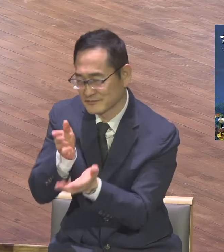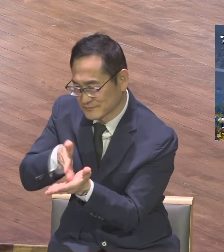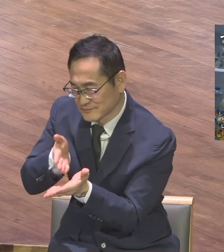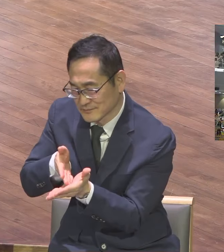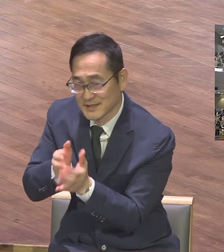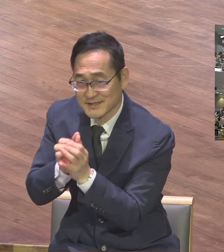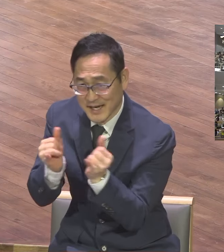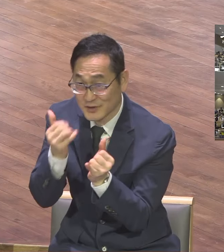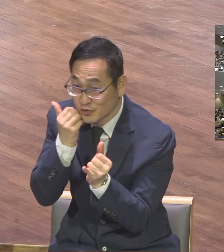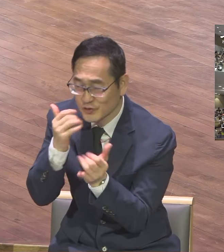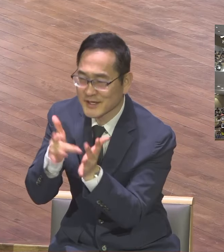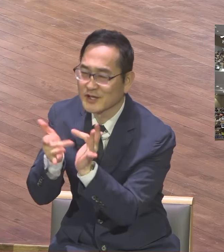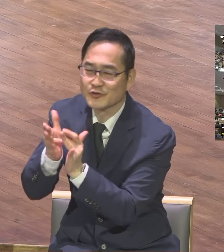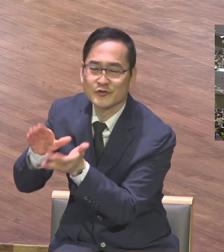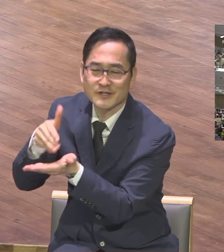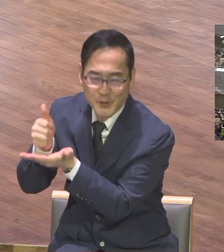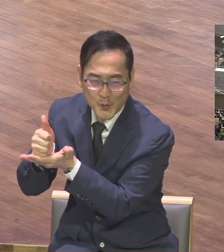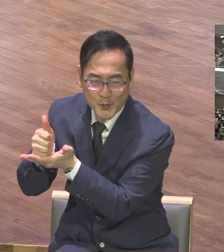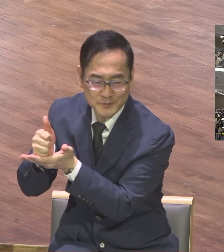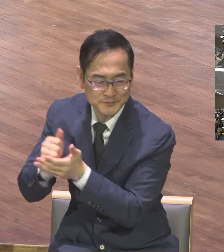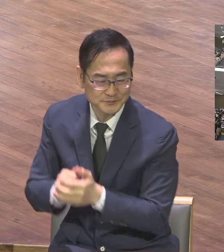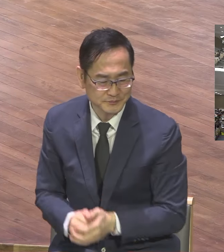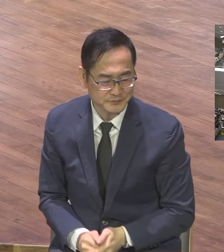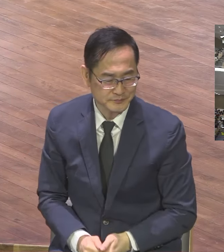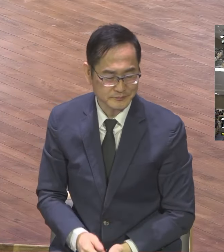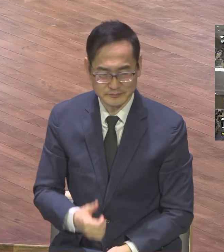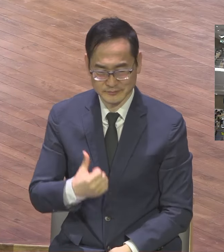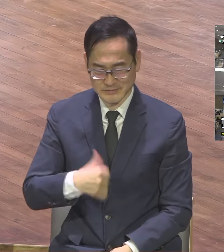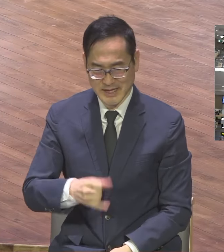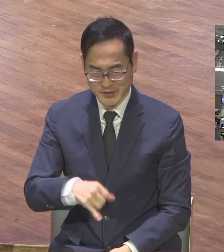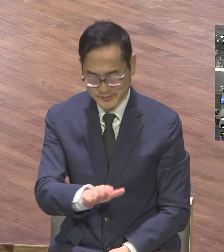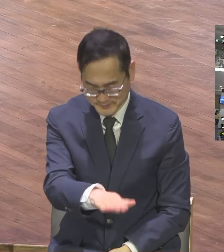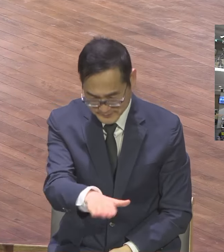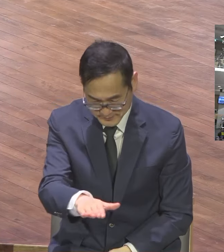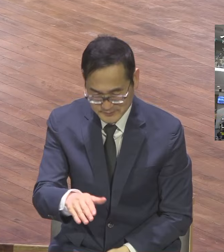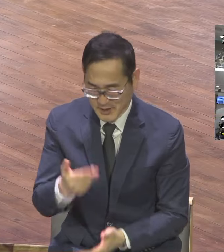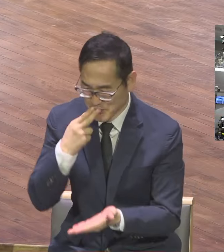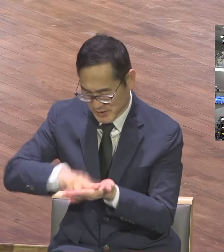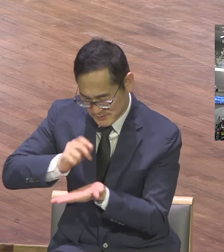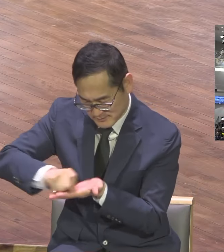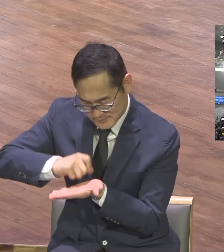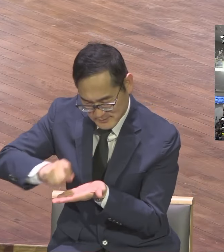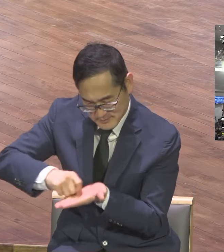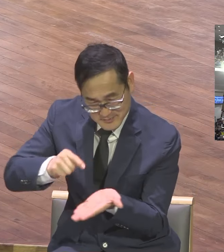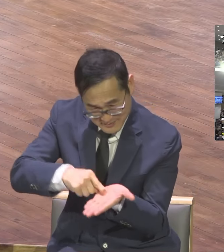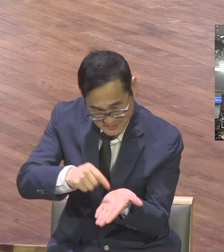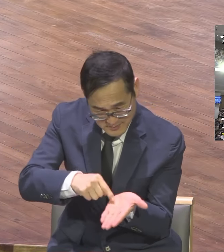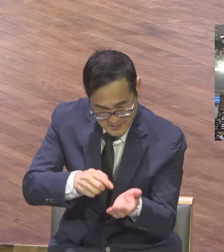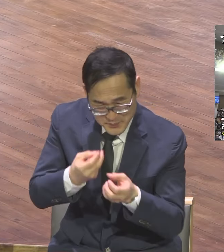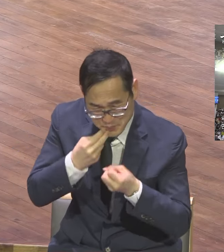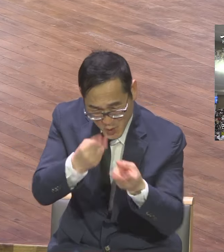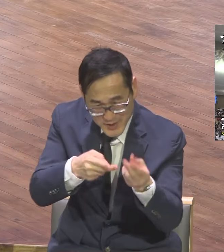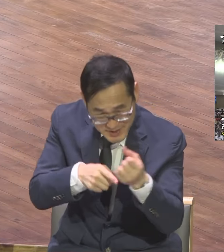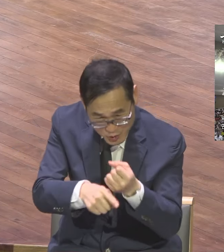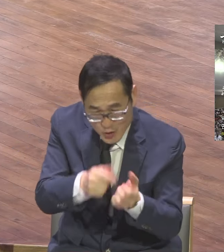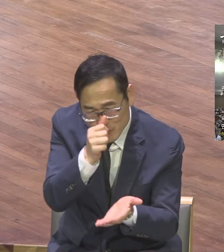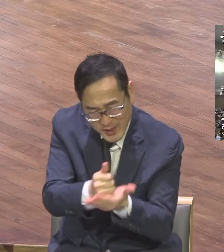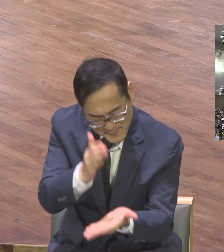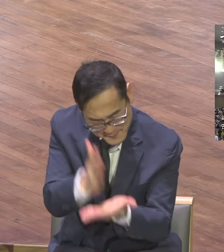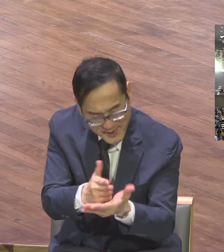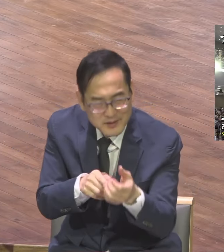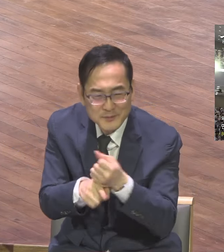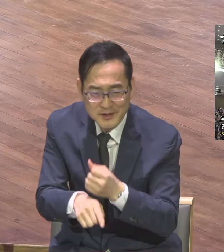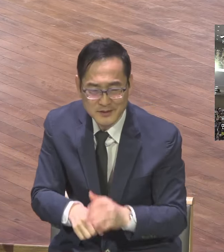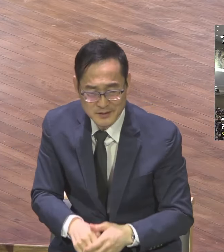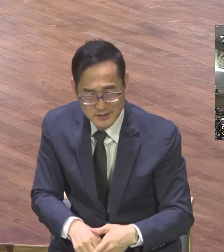봅니다. 나의 자녀들아 내가 이것을 너에게 쓰면 너희로 죄를 범하지 않게 하려 함이라. 만일 누가